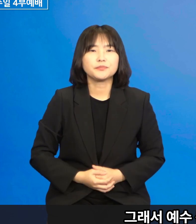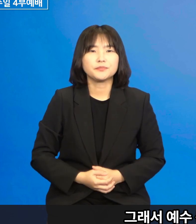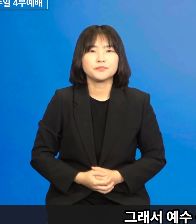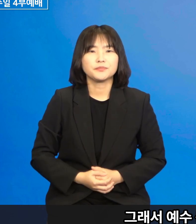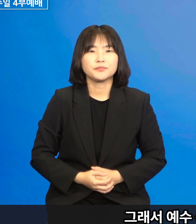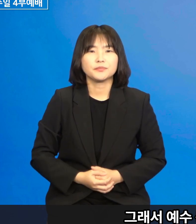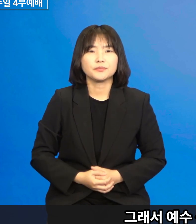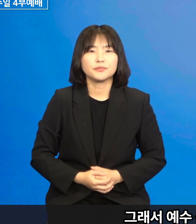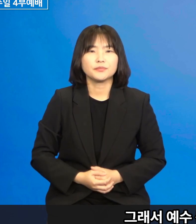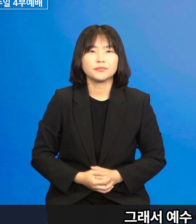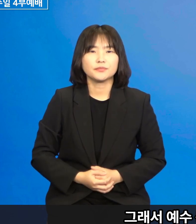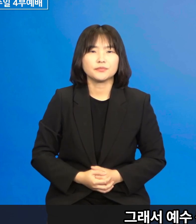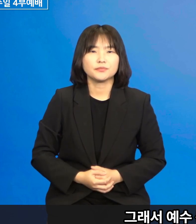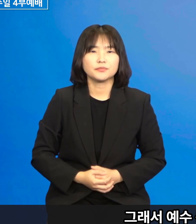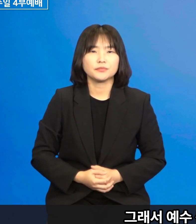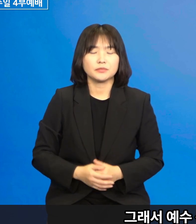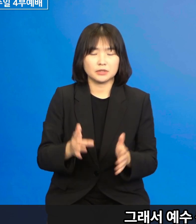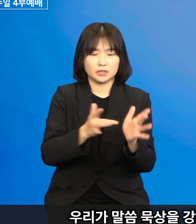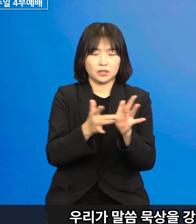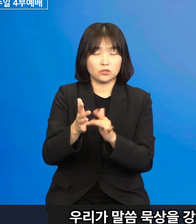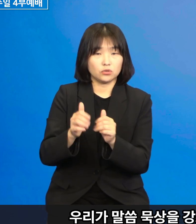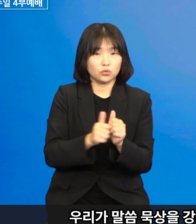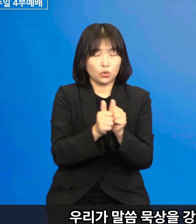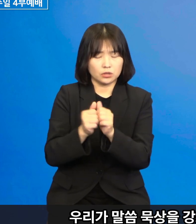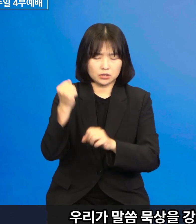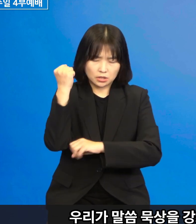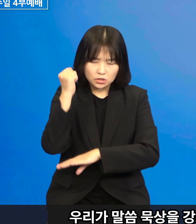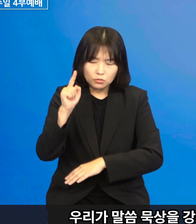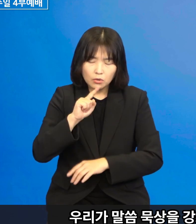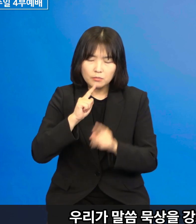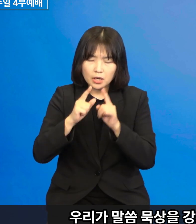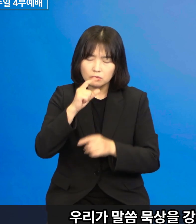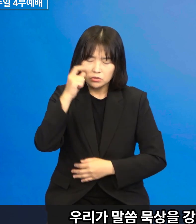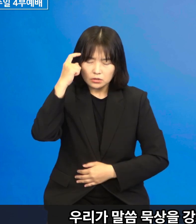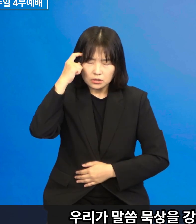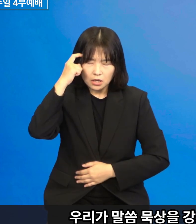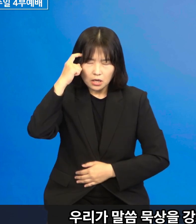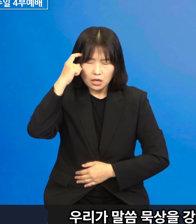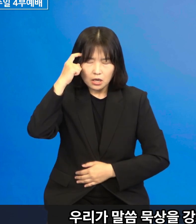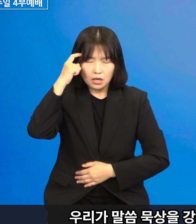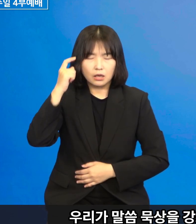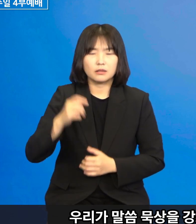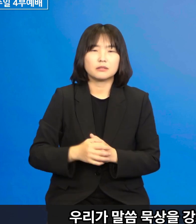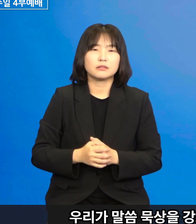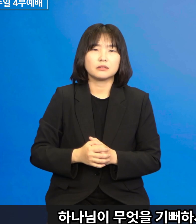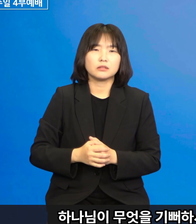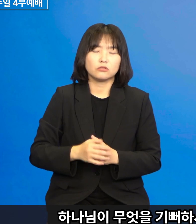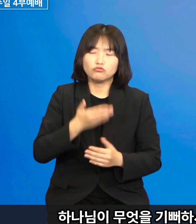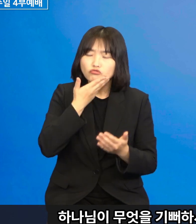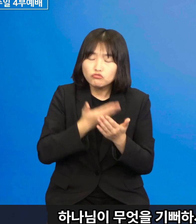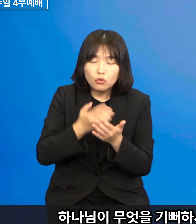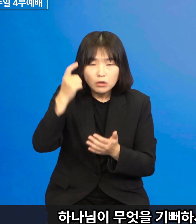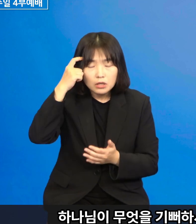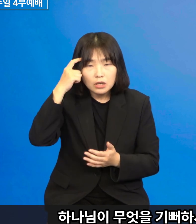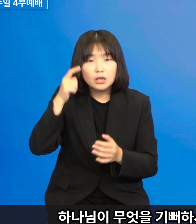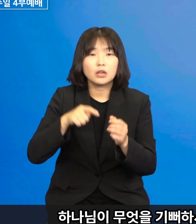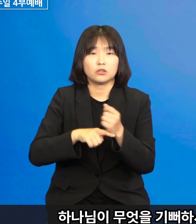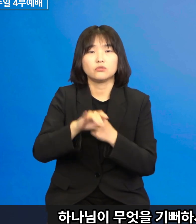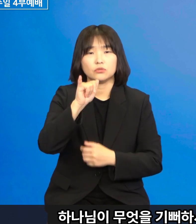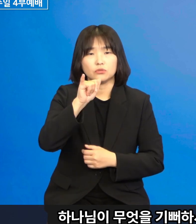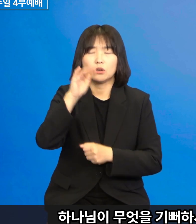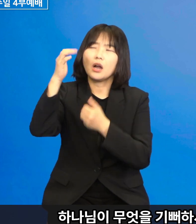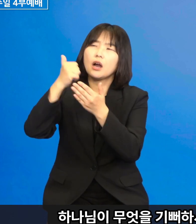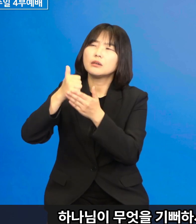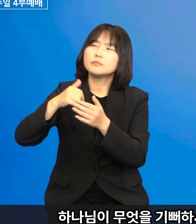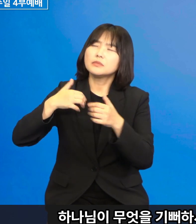그래서 예수 동행 기초에 있어서 우리가 말씀 묵상을 강조하는 이유가 여기에 있어요. 하나님이 무엇을